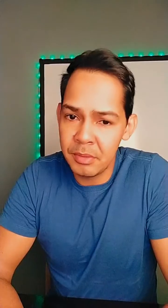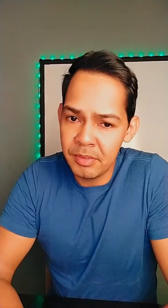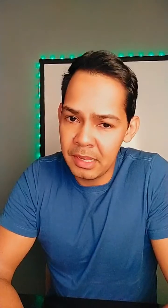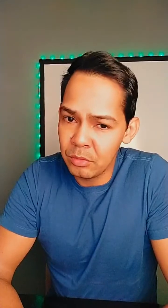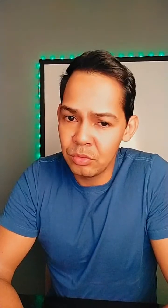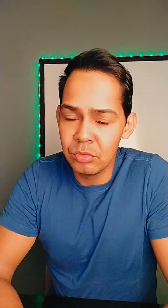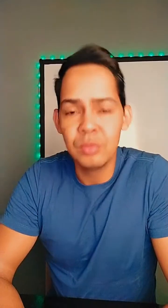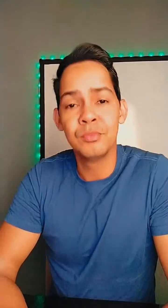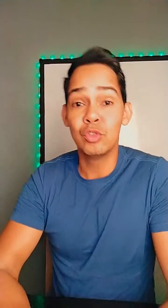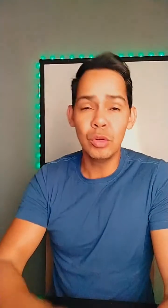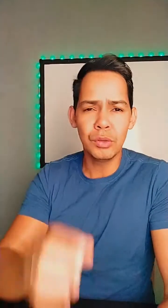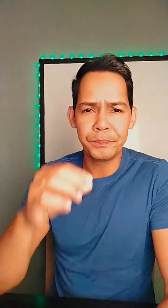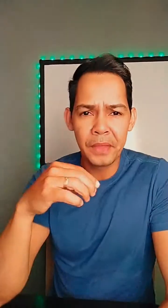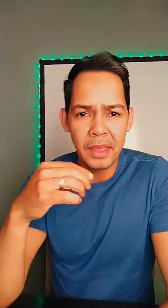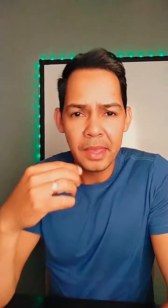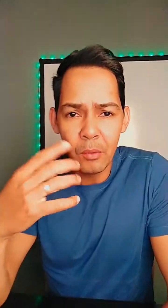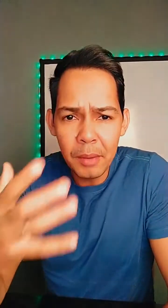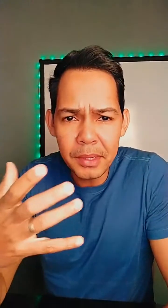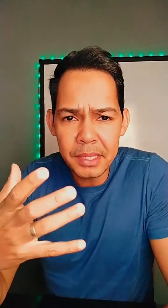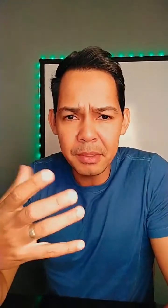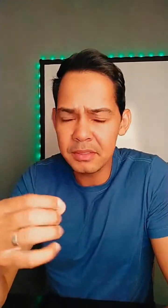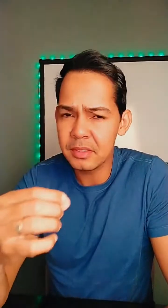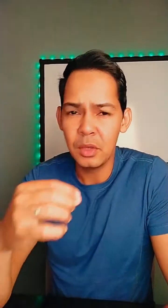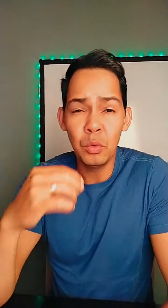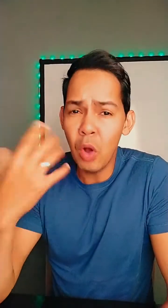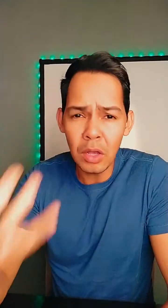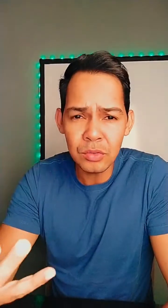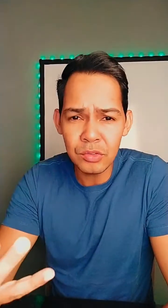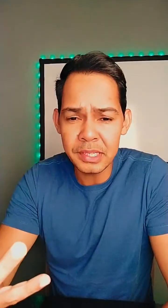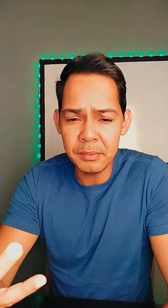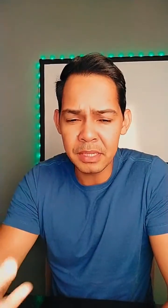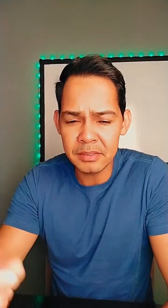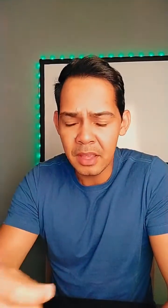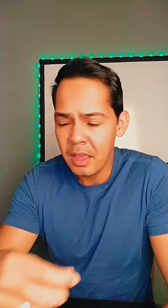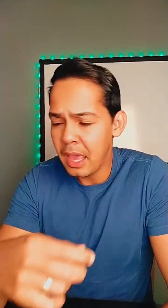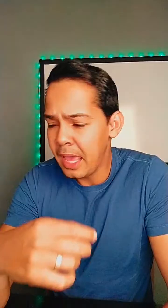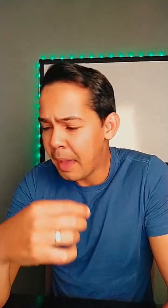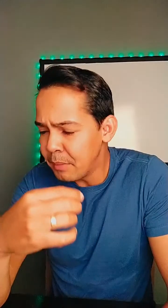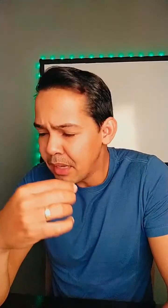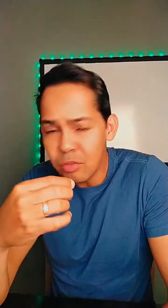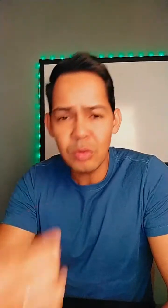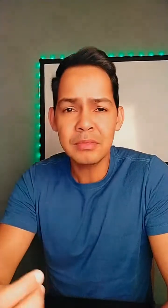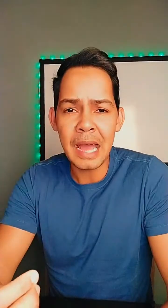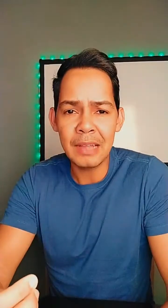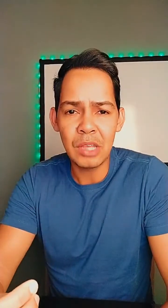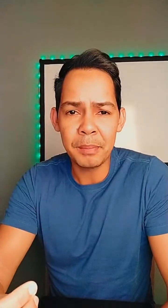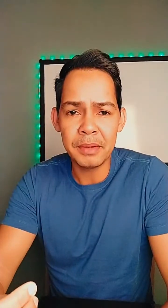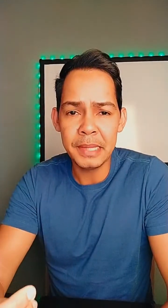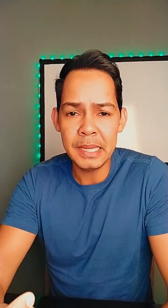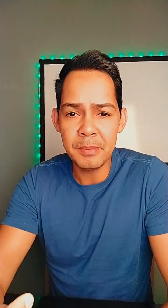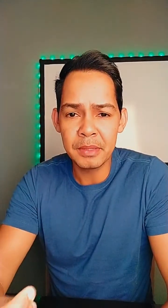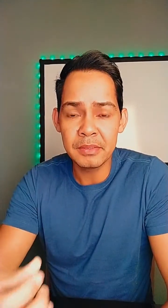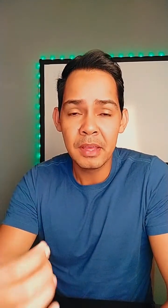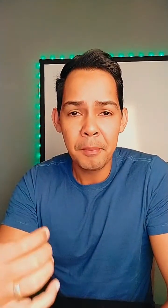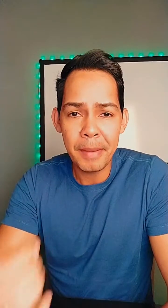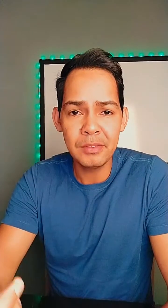com surdo. Júnior, eu amo Libras, eu gosto de Libras, a minha vontade é aprender Libras, mas eu já